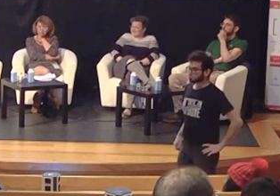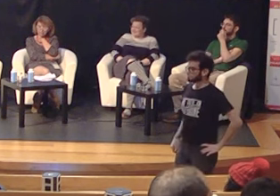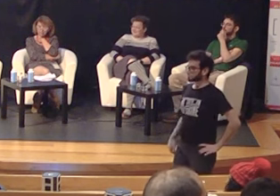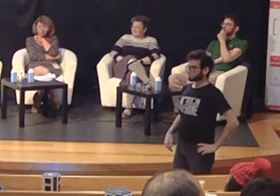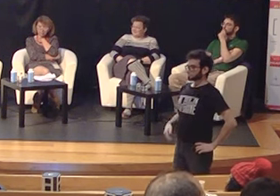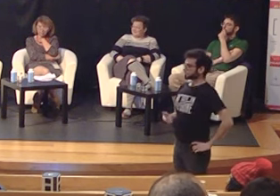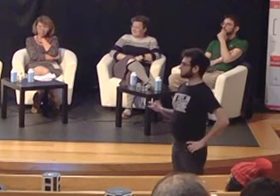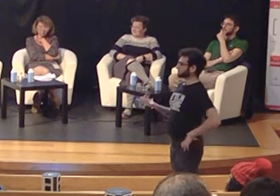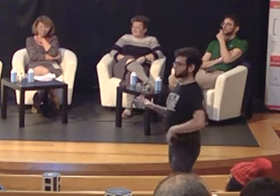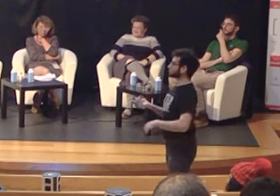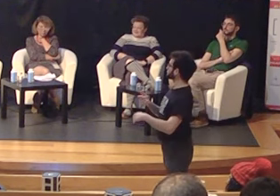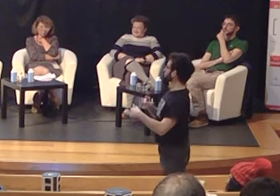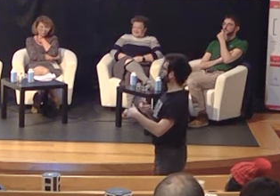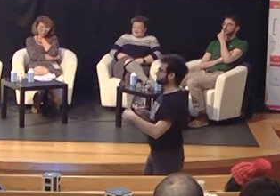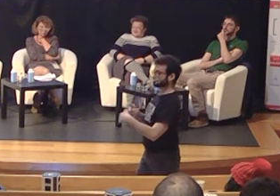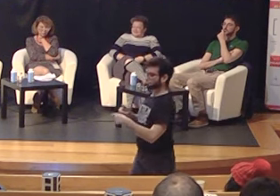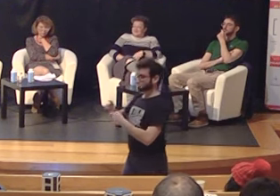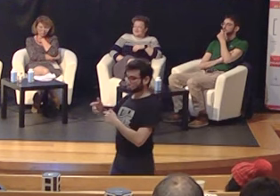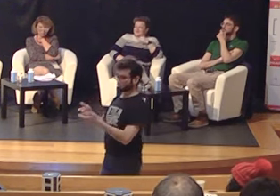Du coup, il faut que je...